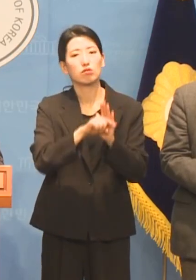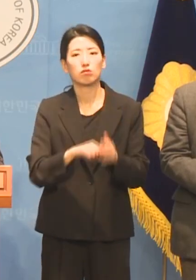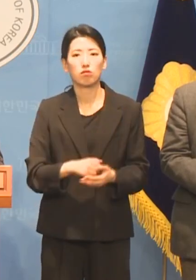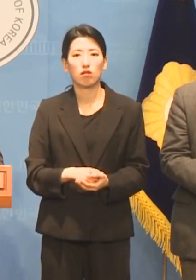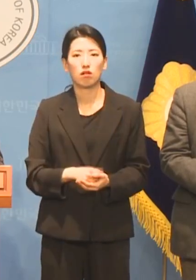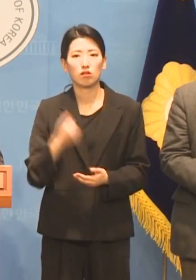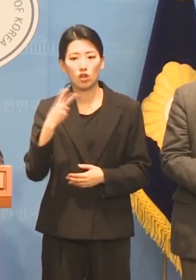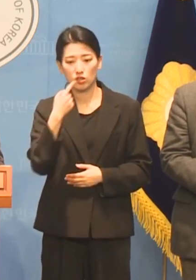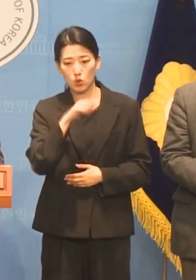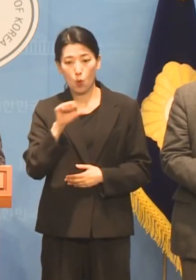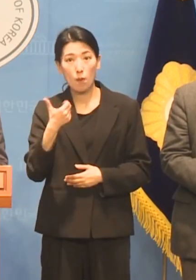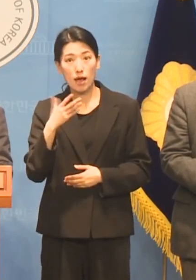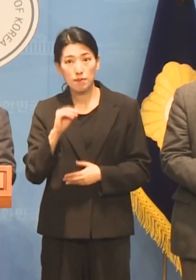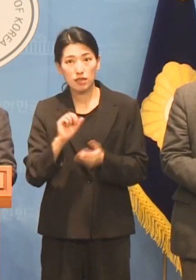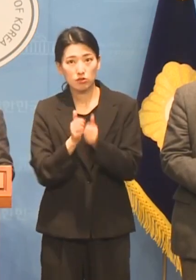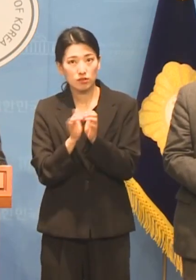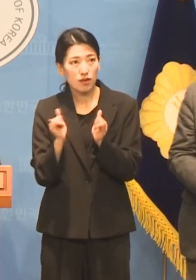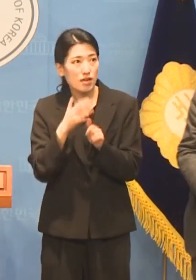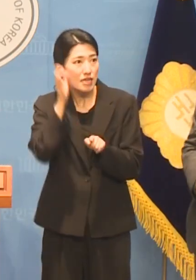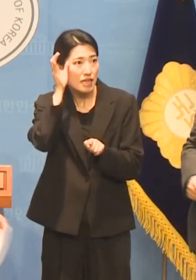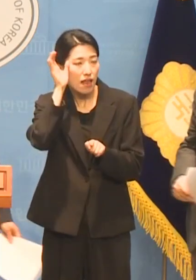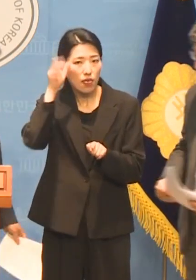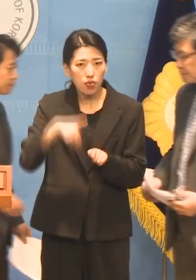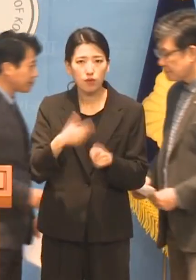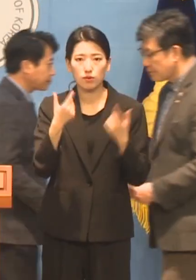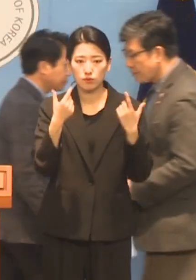기대를 저버리는 것입니다.